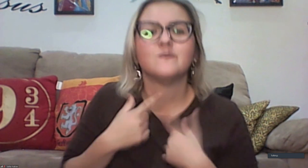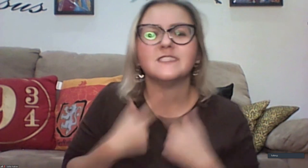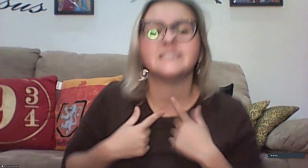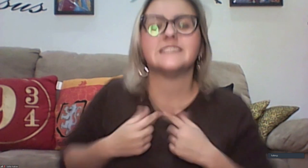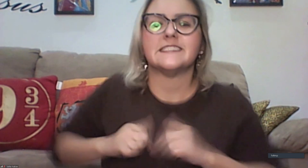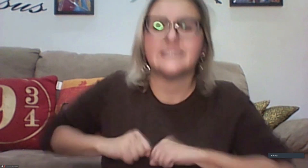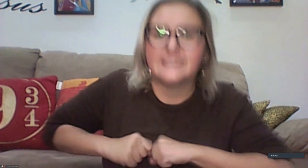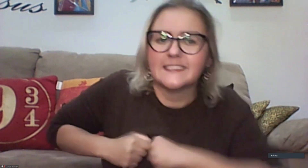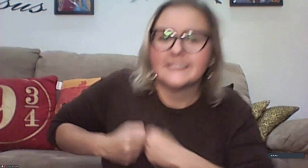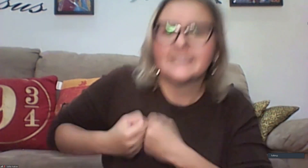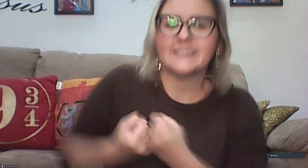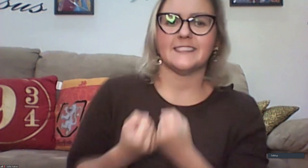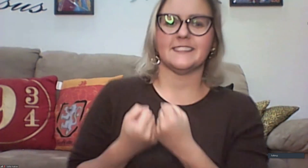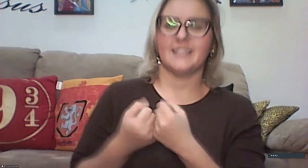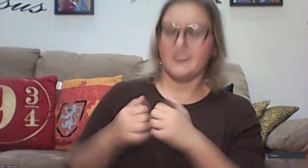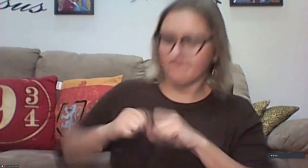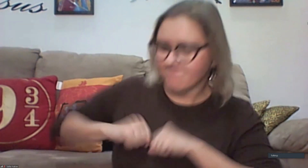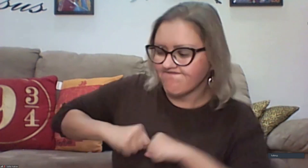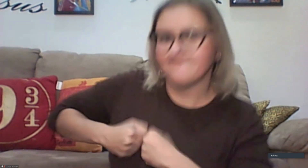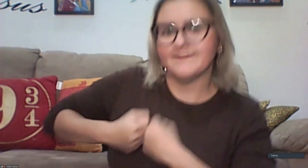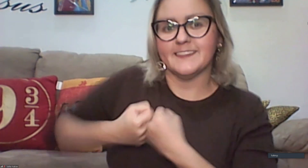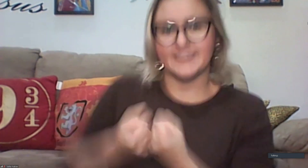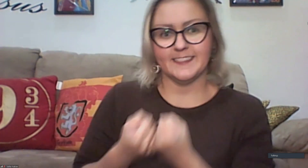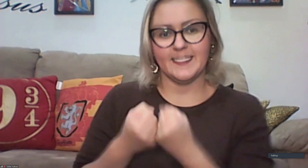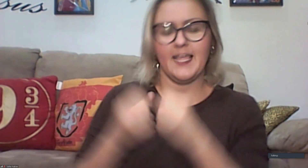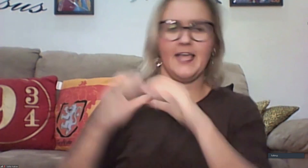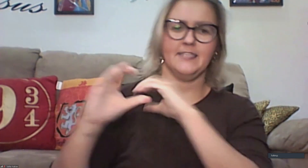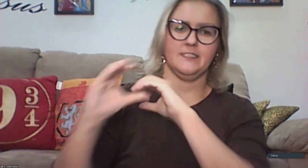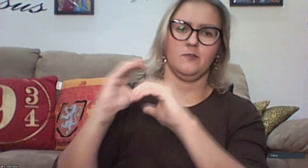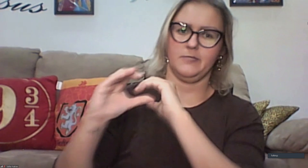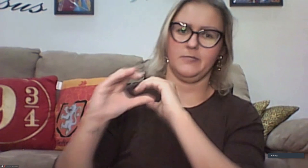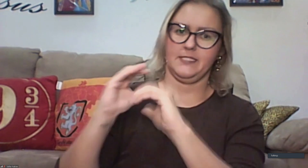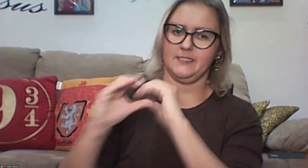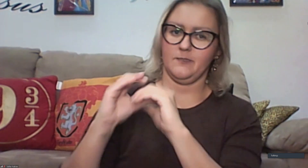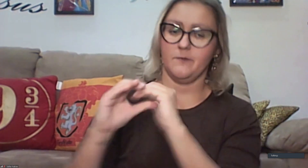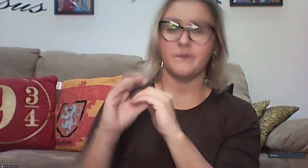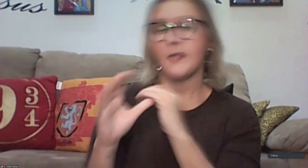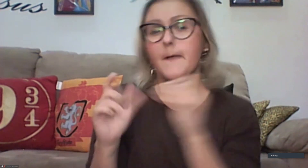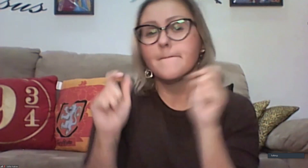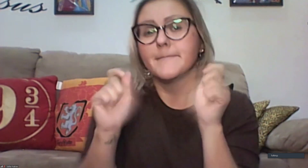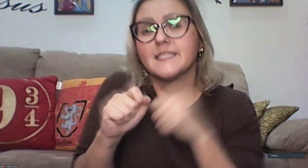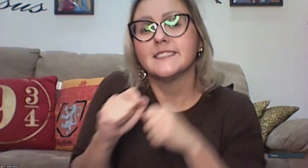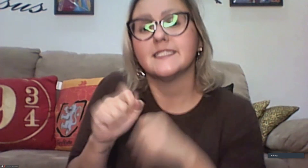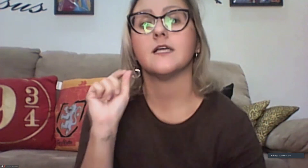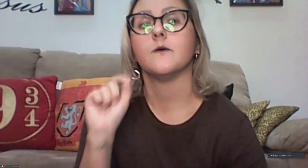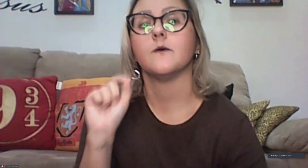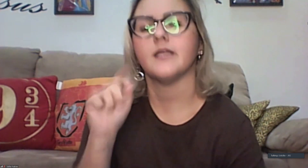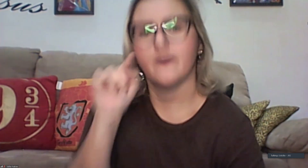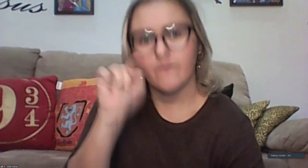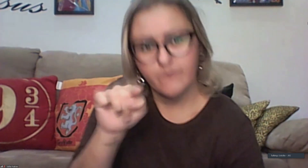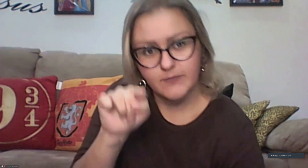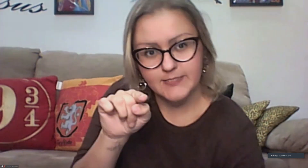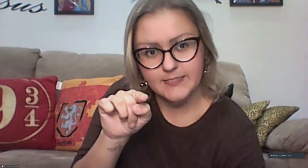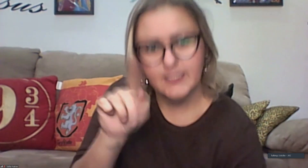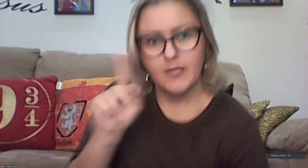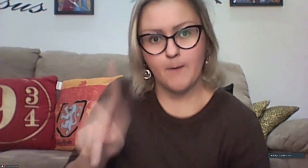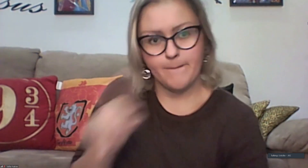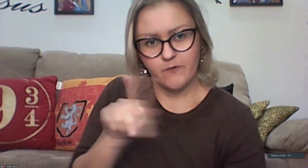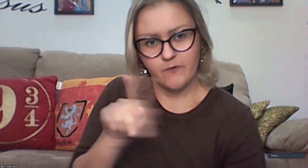que a comunicação com ele aconteça. Você, professor, precisa estar aberto, ter o